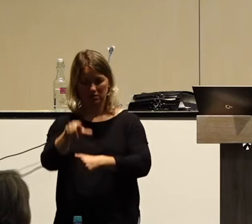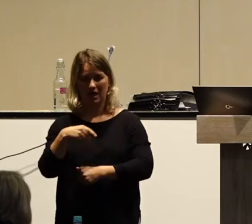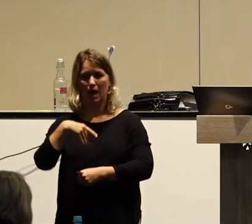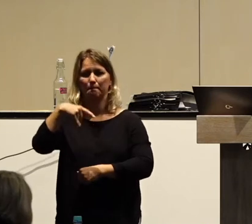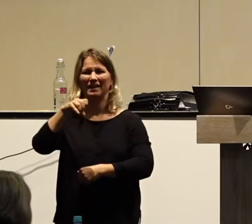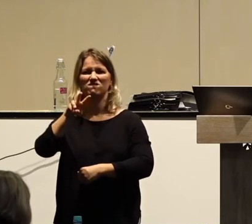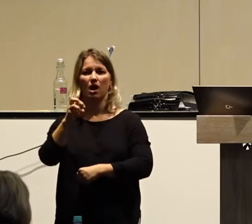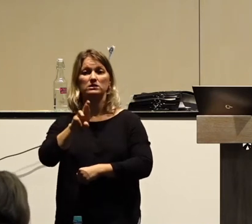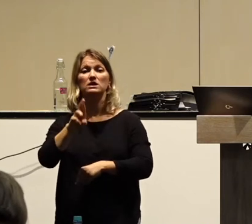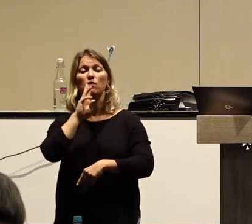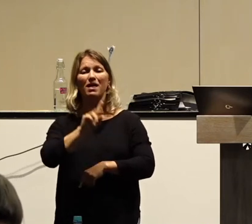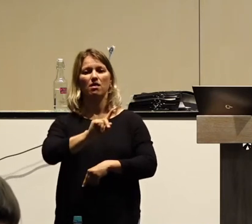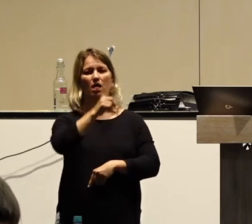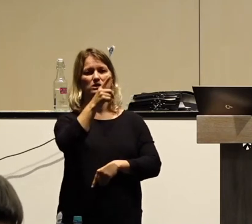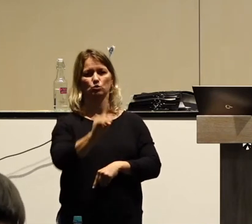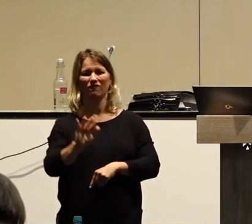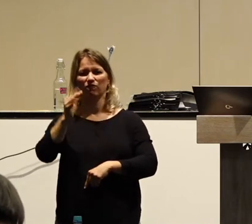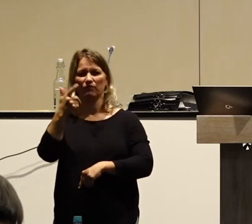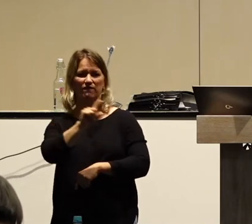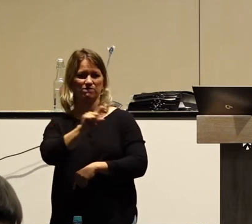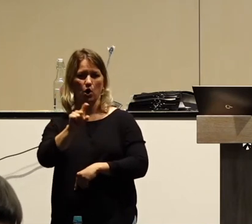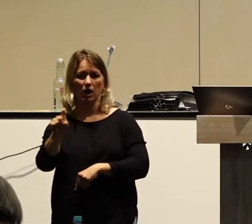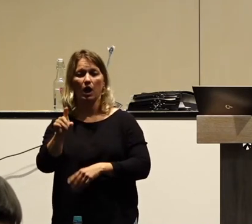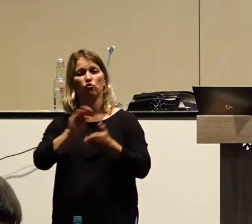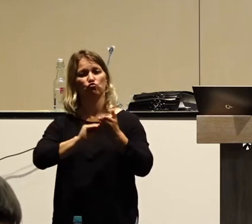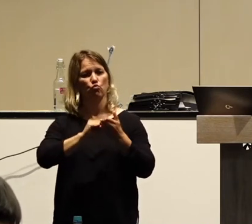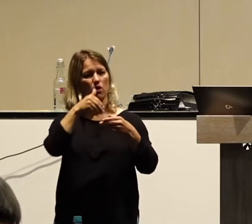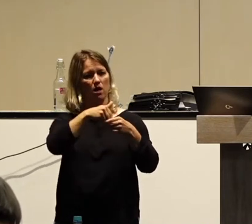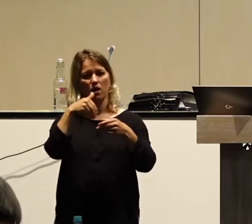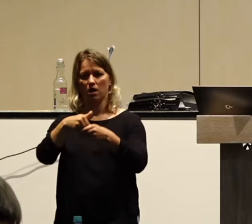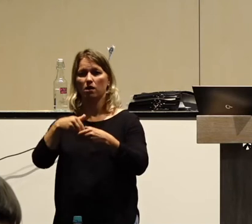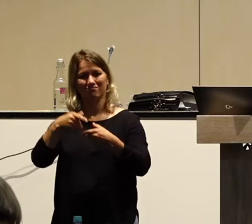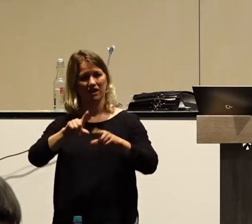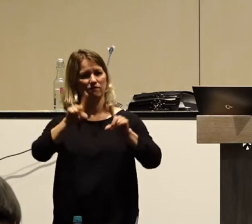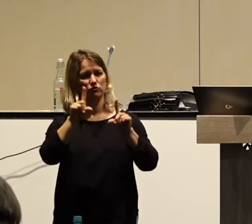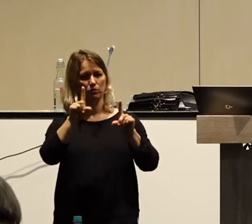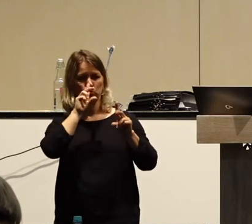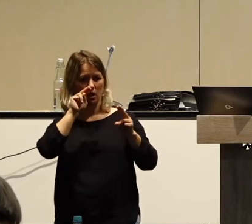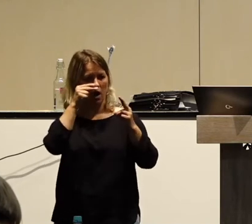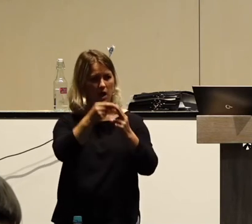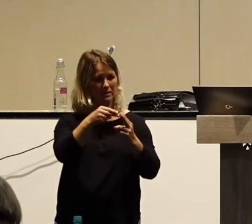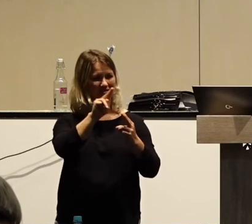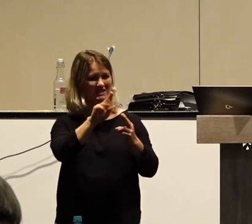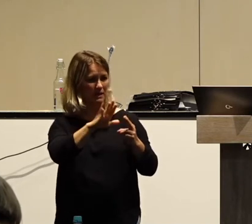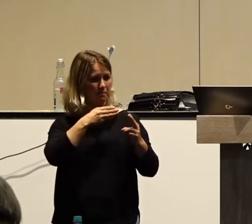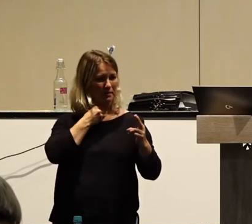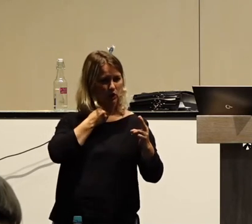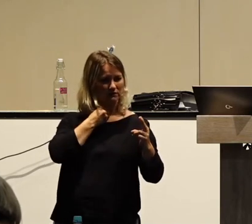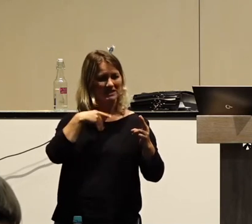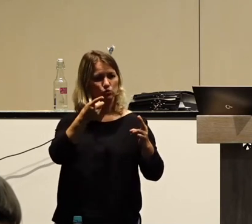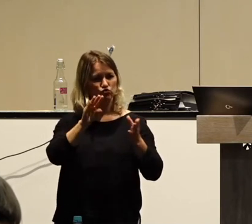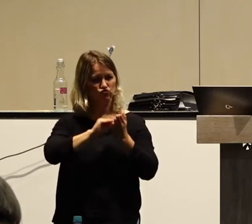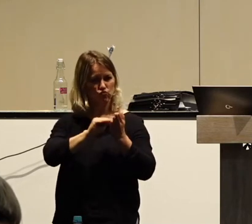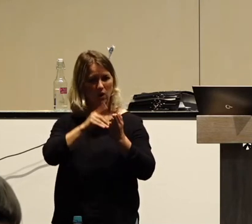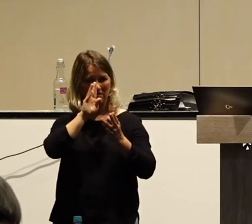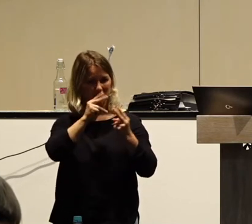fünften Woche können schulische Veranstaltungen, die sich an den Bedürfnissen und an den Möglichkeiten der jeweiligen Schulen